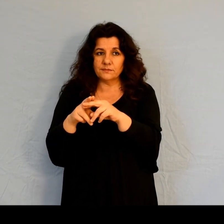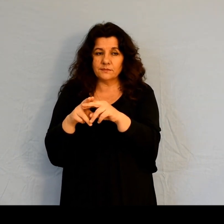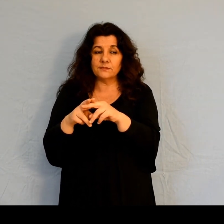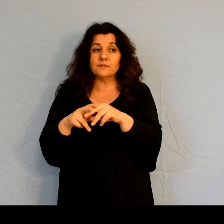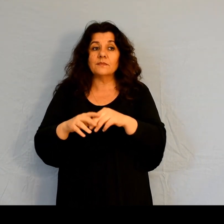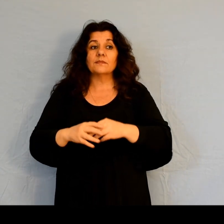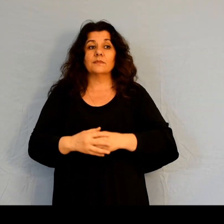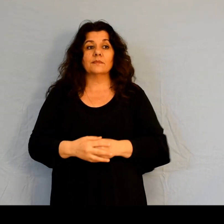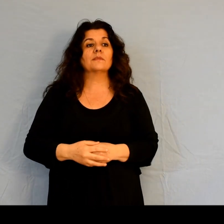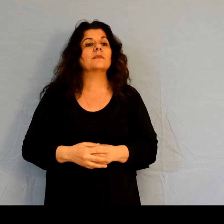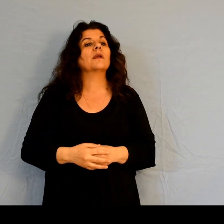Il a été dit également,